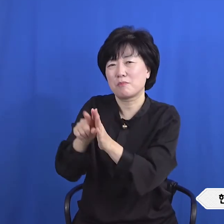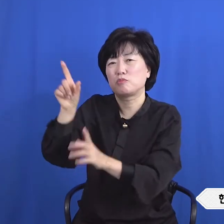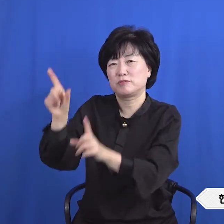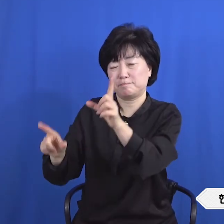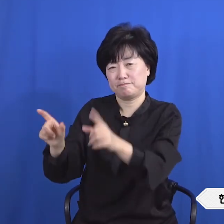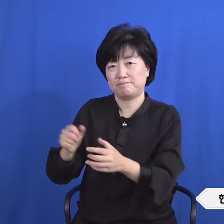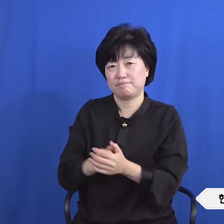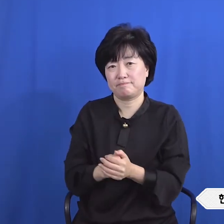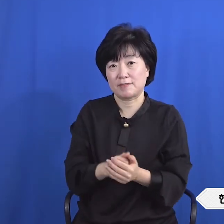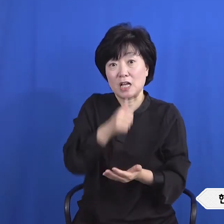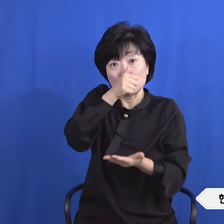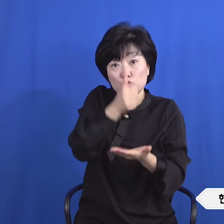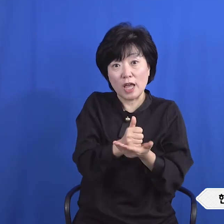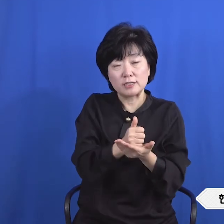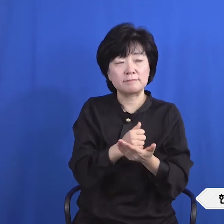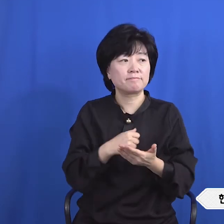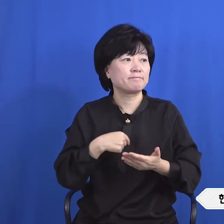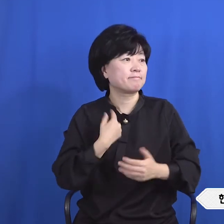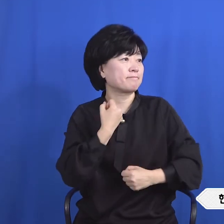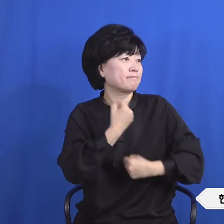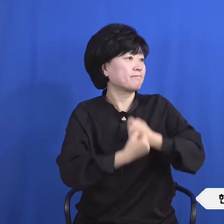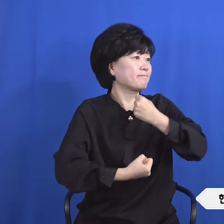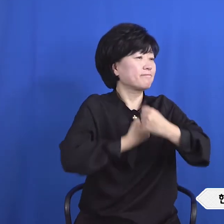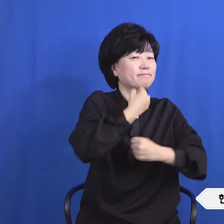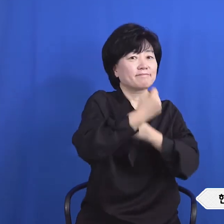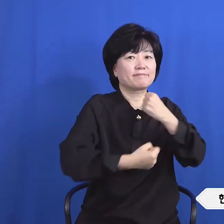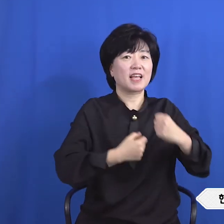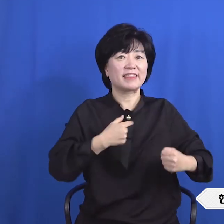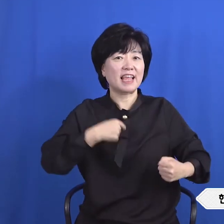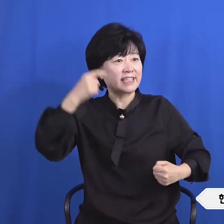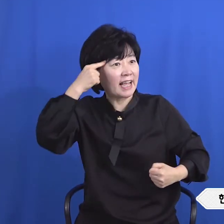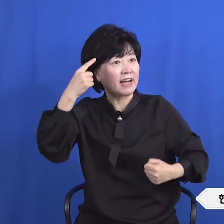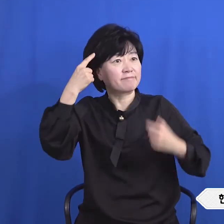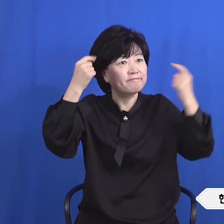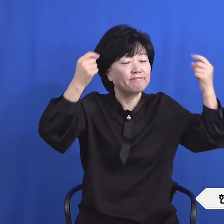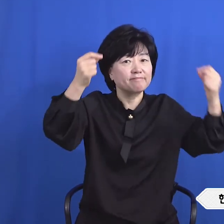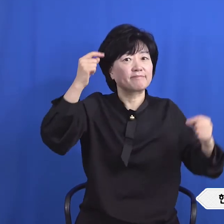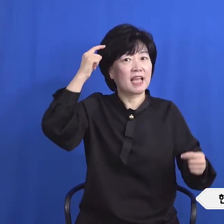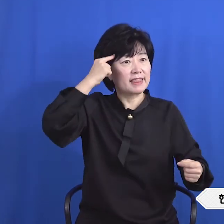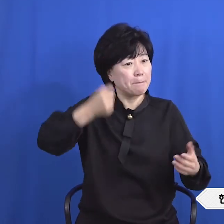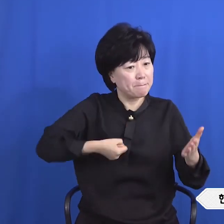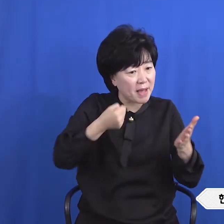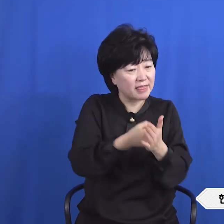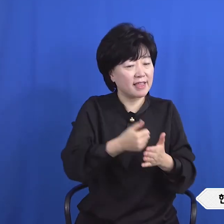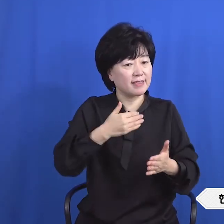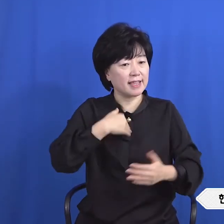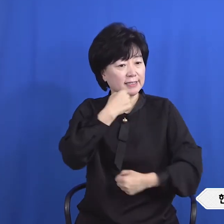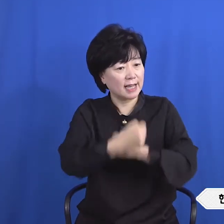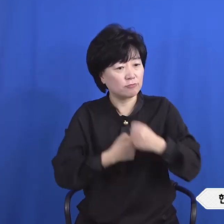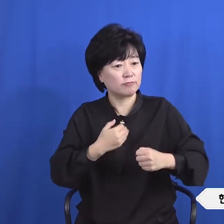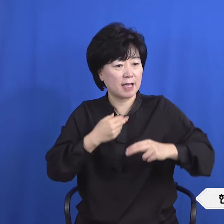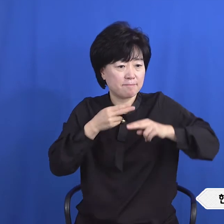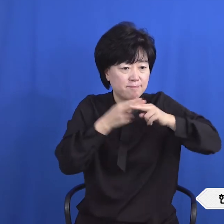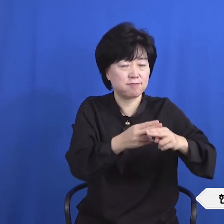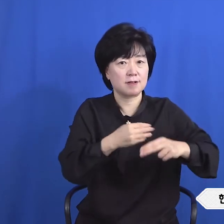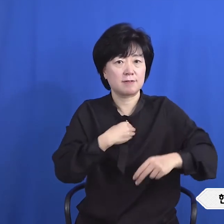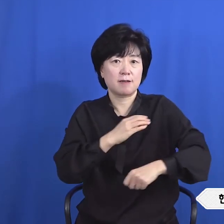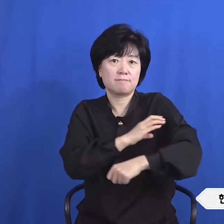죄는 능동적입니다. 모든 걸 내가 판단하겠다, 내가 결정하겠다, 내가 자율적으로 하겠다,